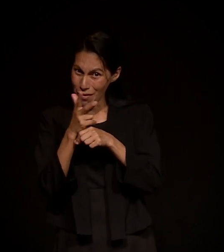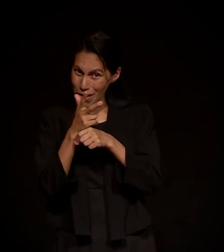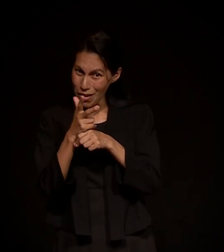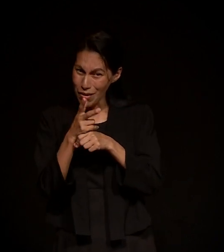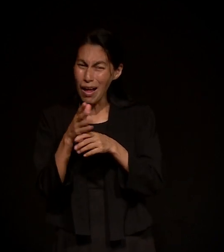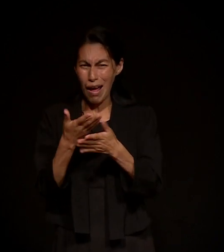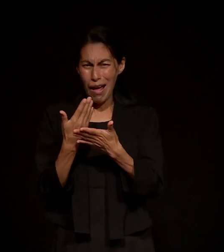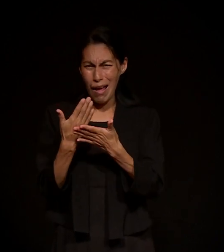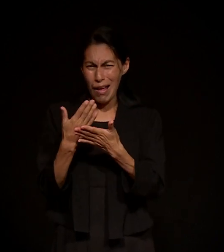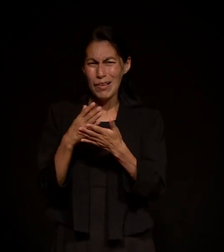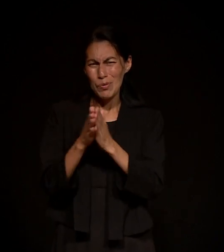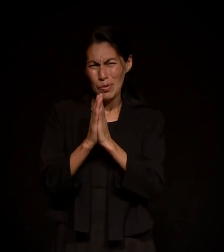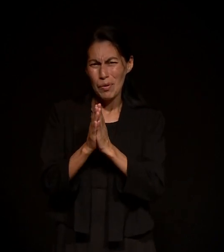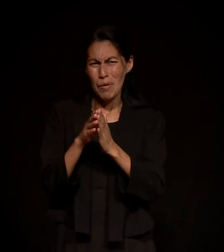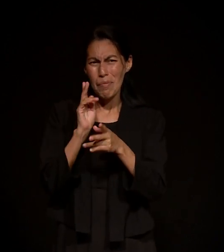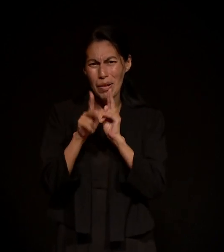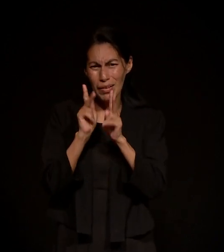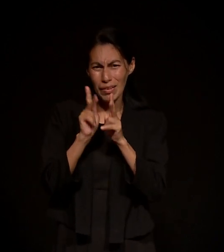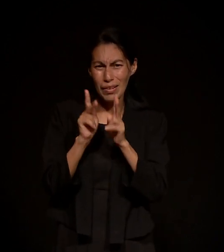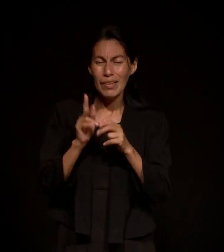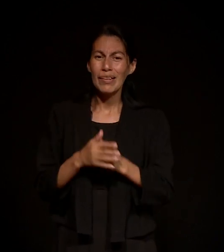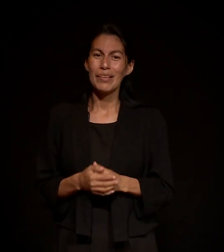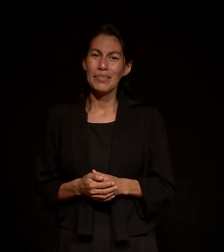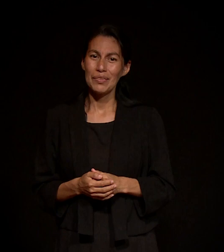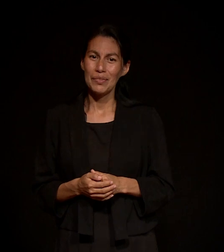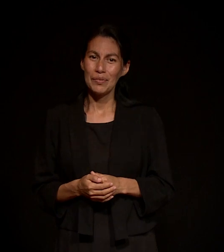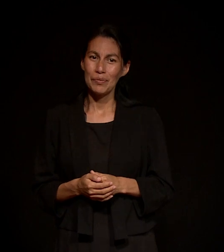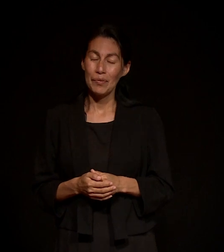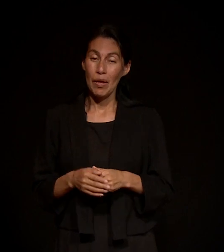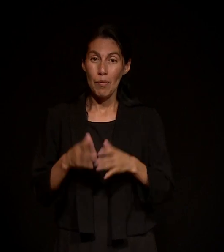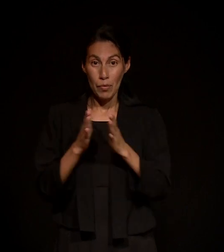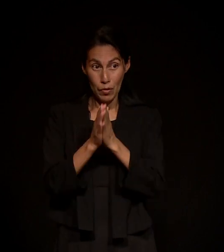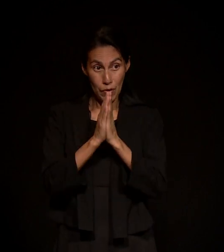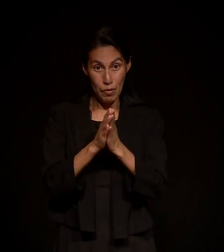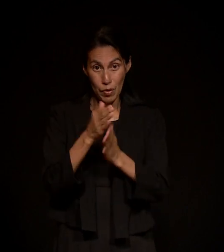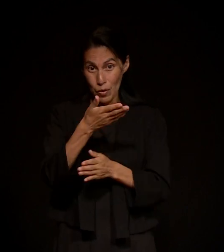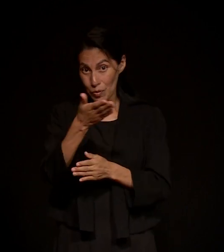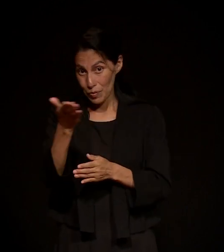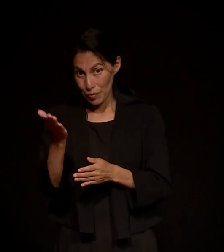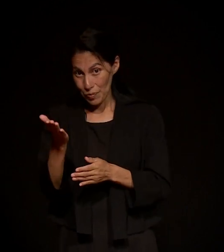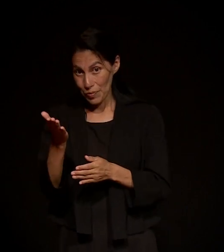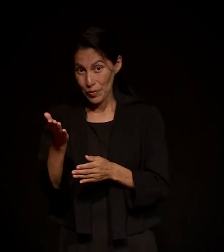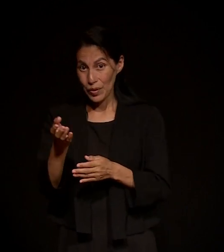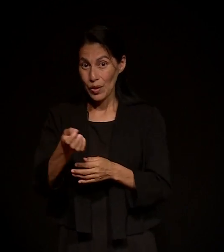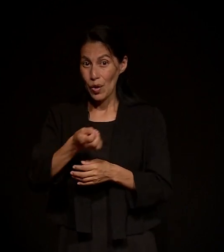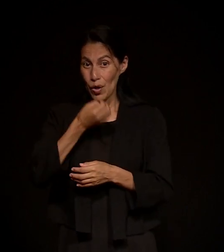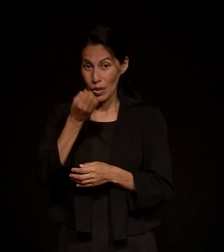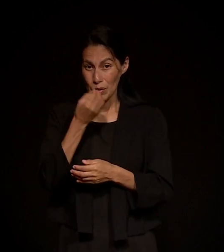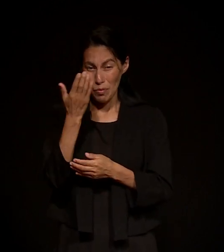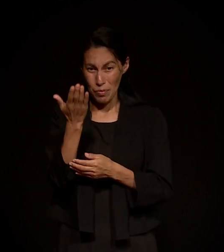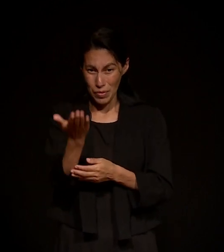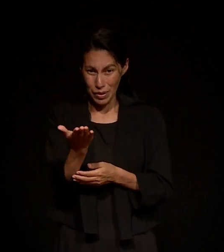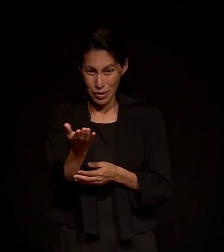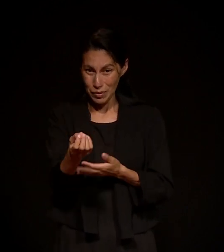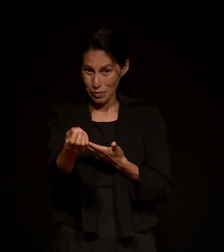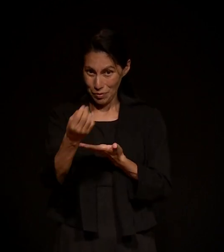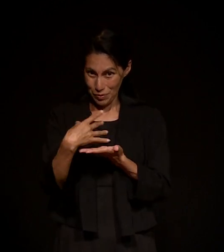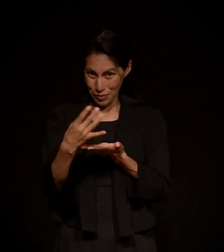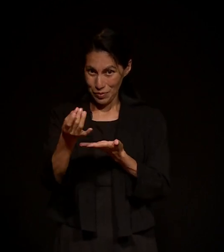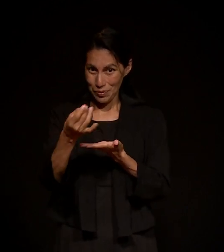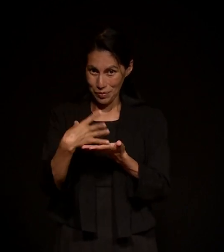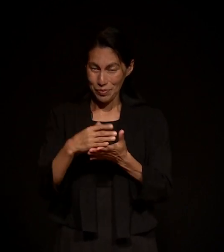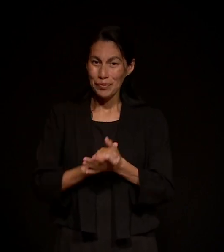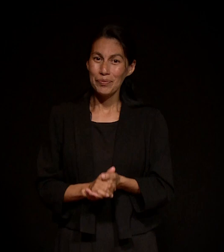grabaron. Cuéntanos algo de este video para que nuestros amigos mientras nos envían sus pedidos de oración al programa y también